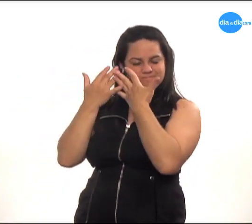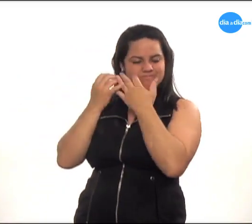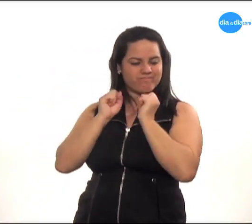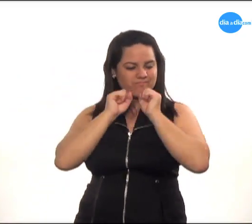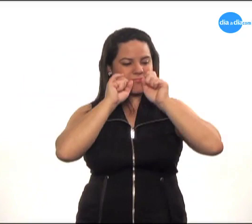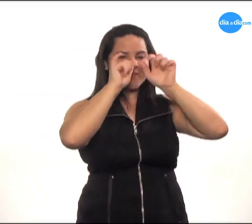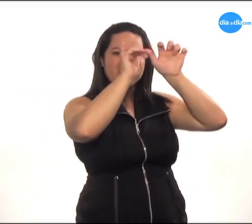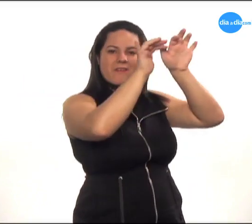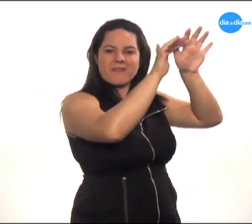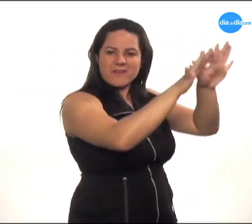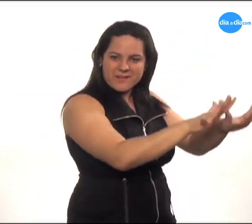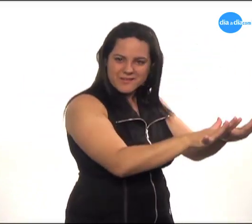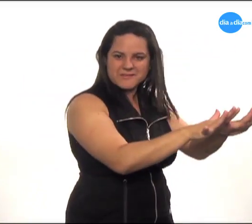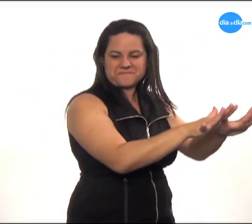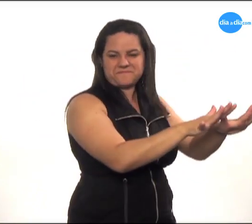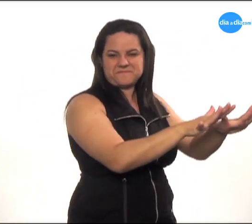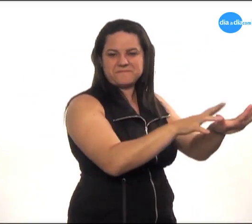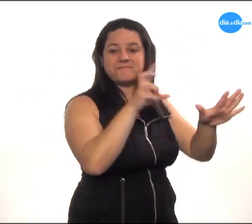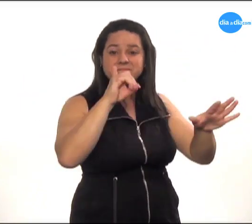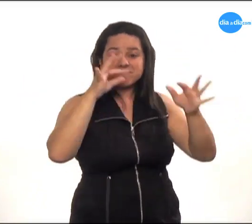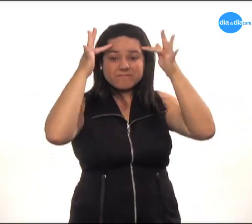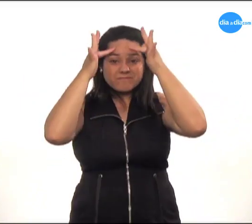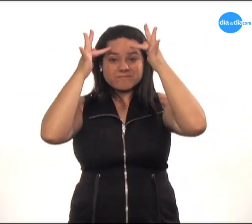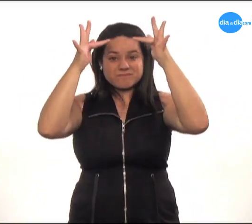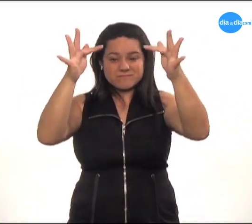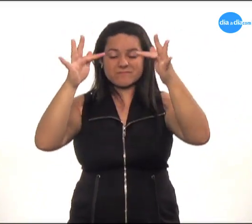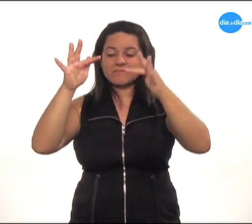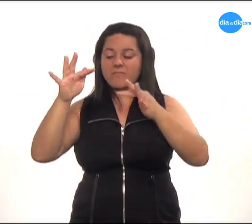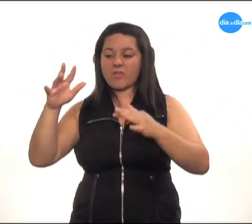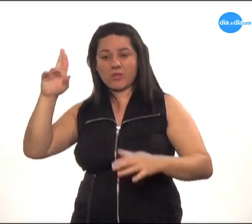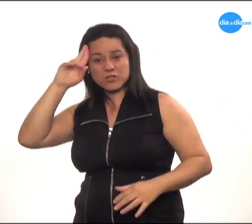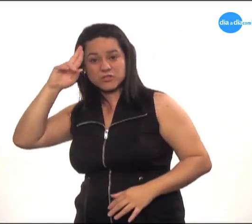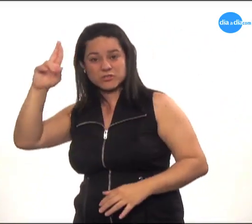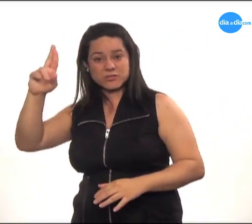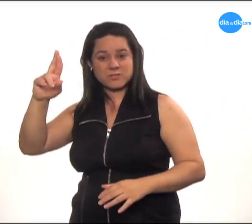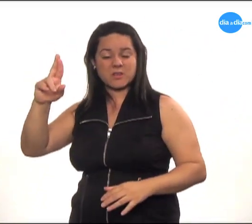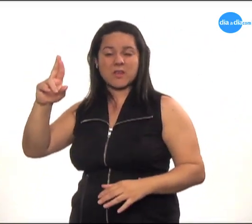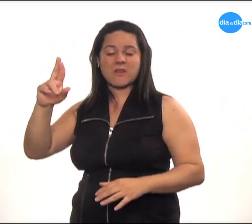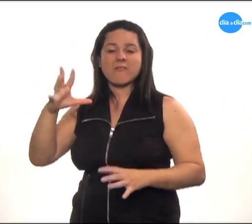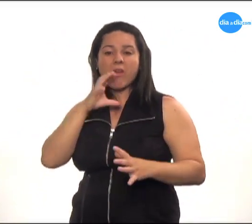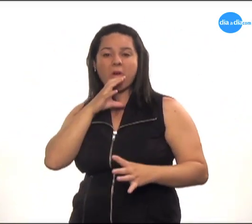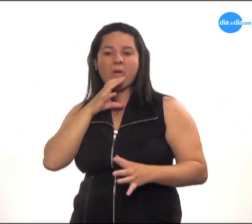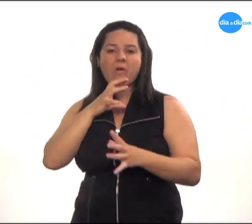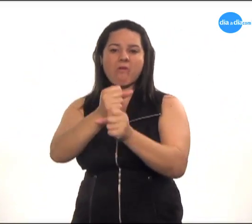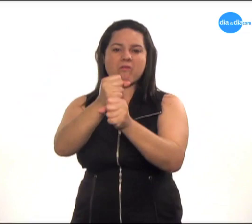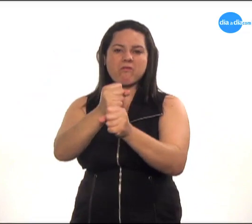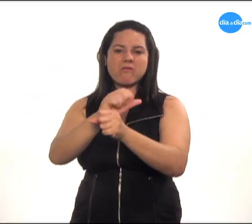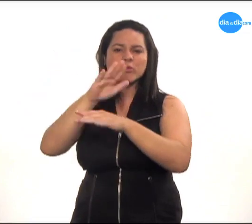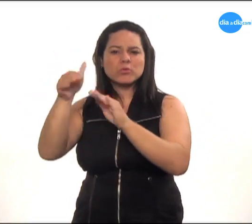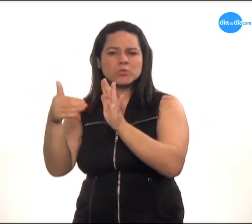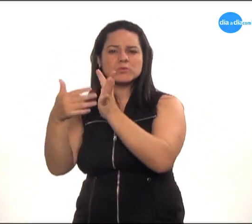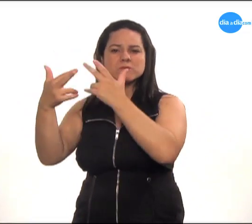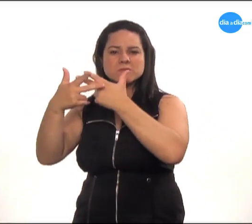for fiel, o Senhor confiará a ele todos os seus bens na sua vinda, os bens